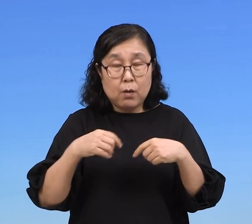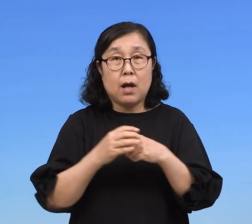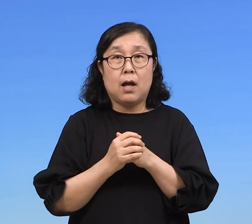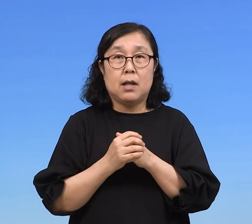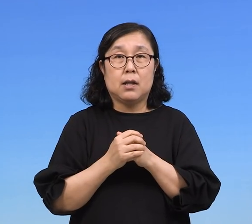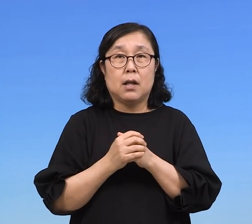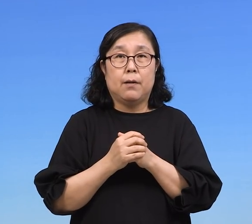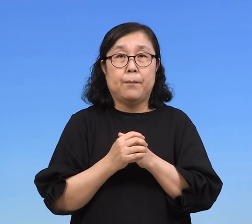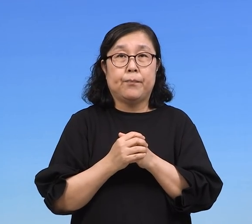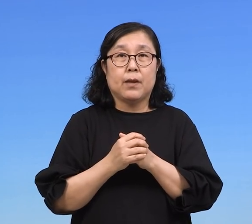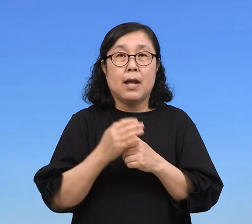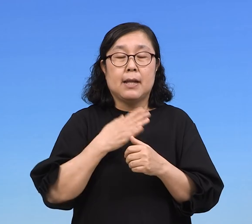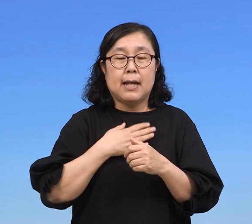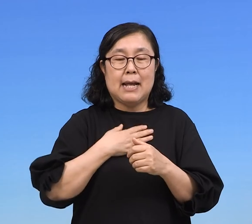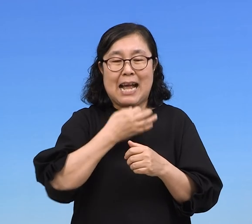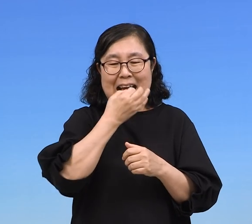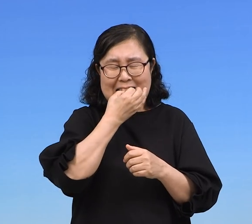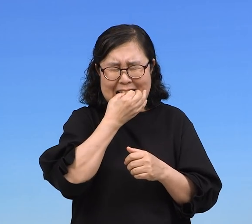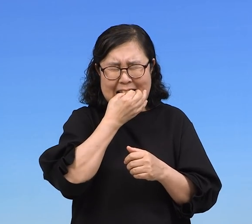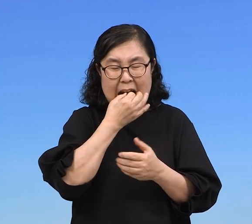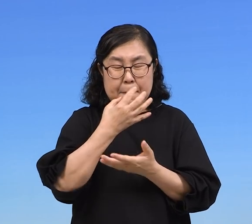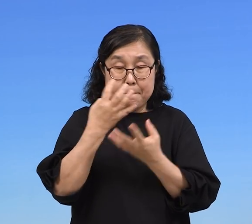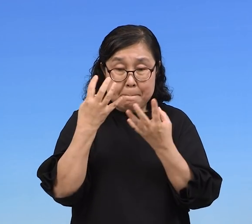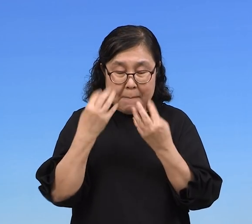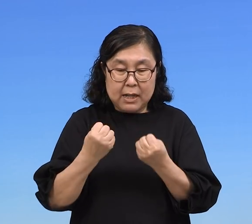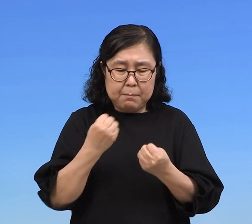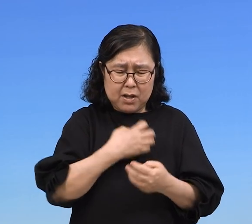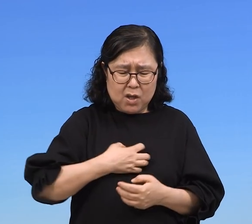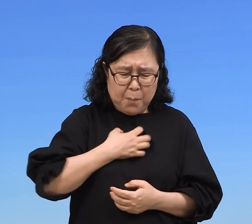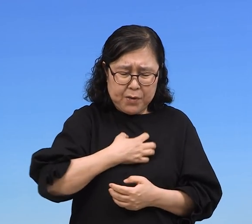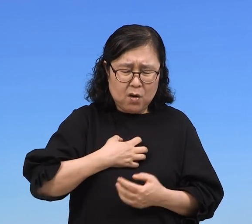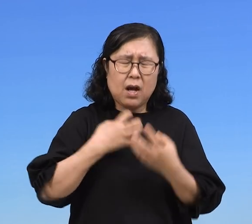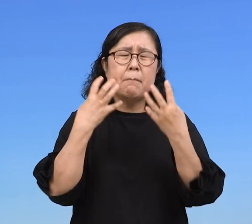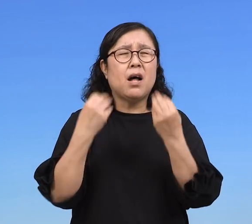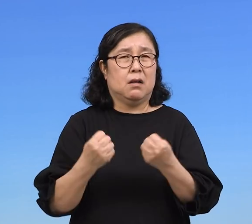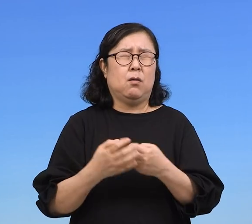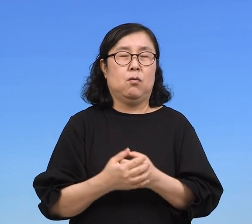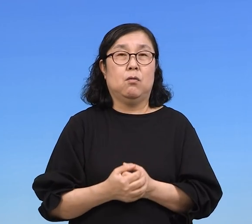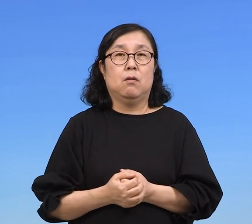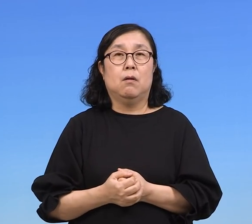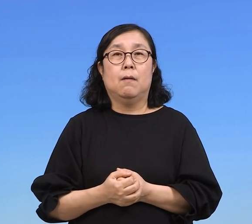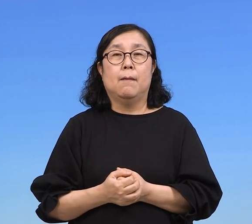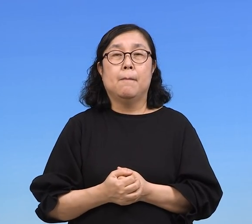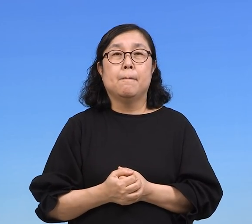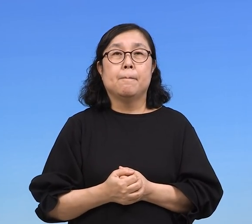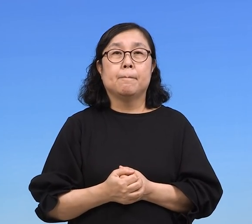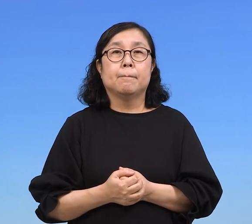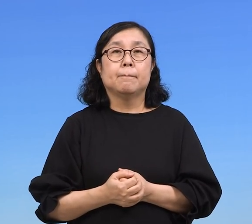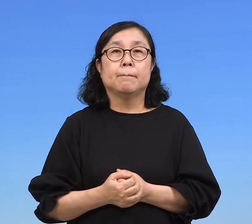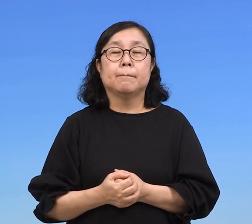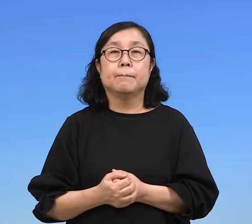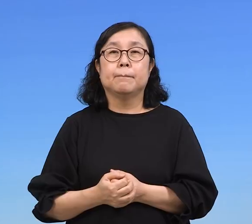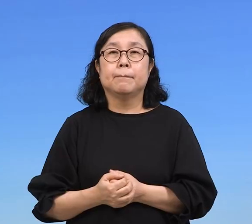많습니까? 원래 탐심이 많으면, 욕심이 많으면 염려가 많아지게 되는 거거든요.